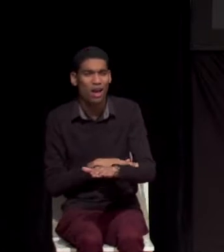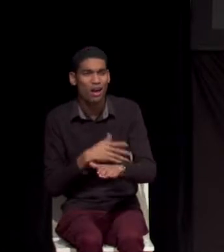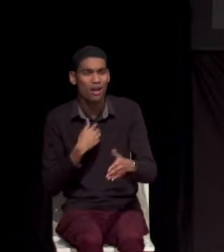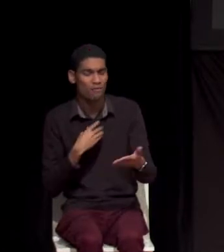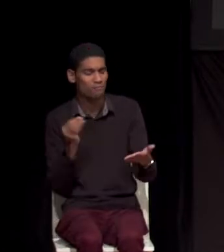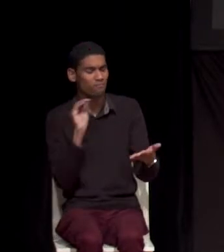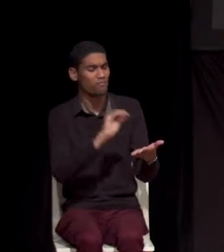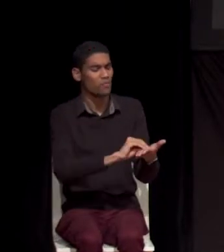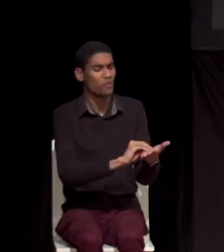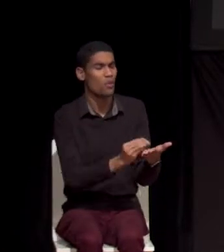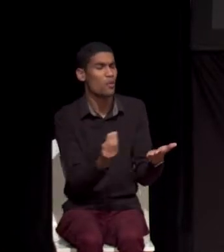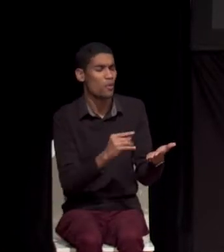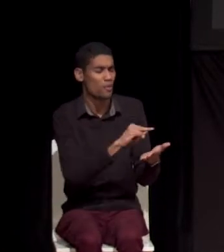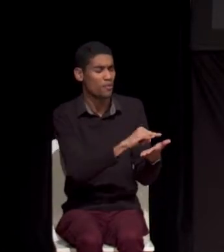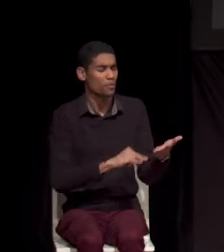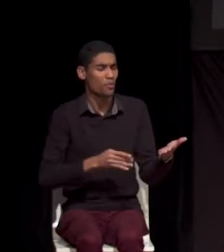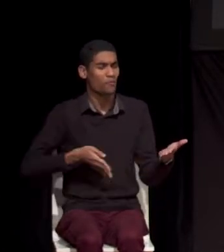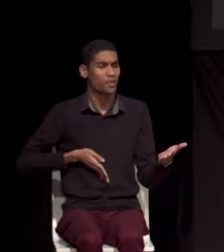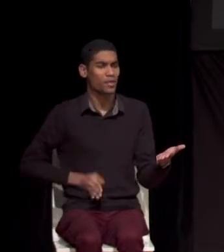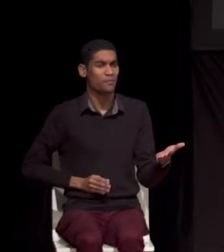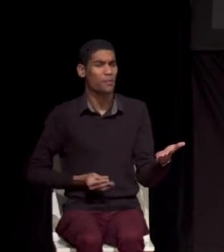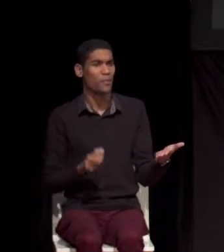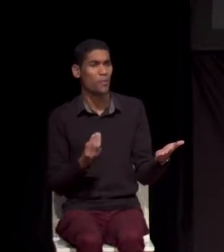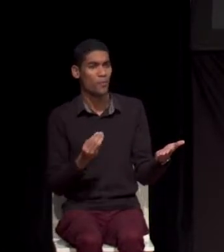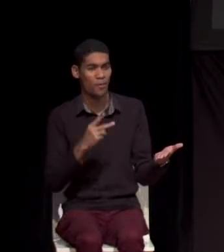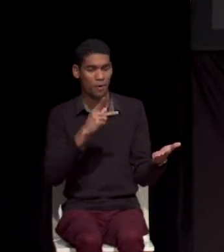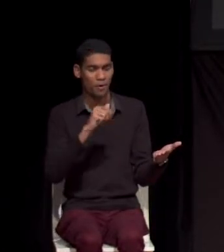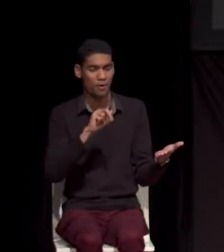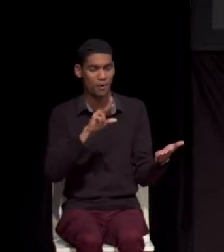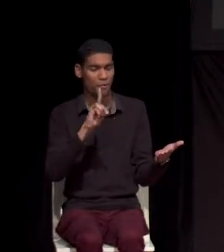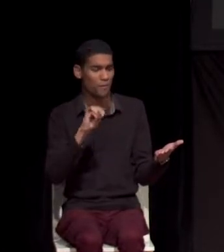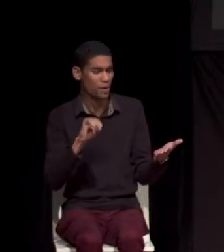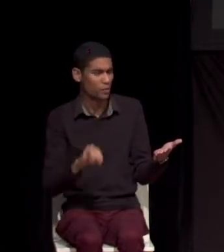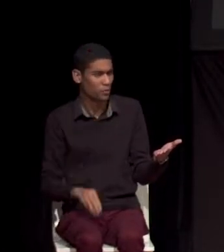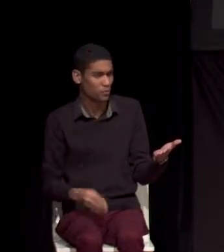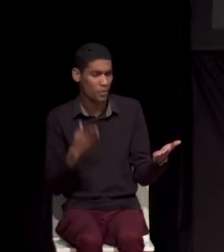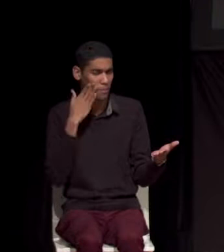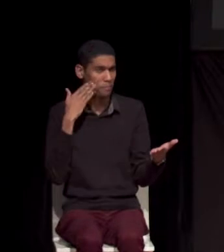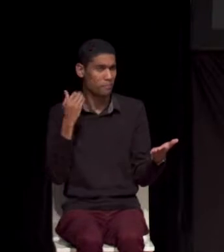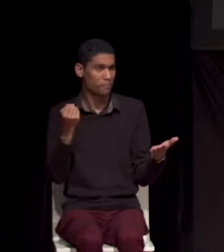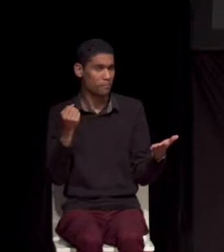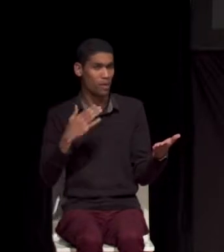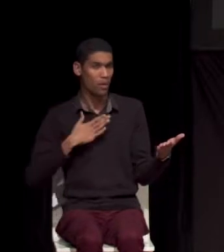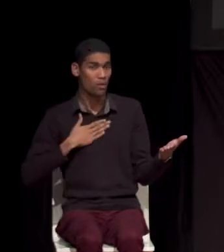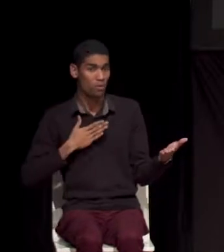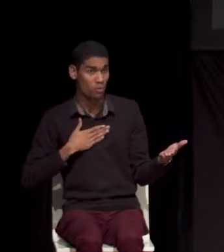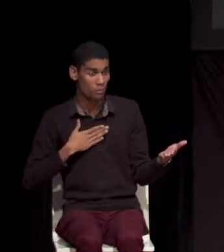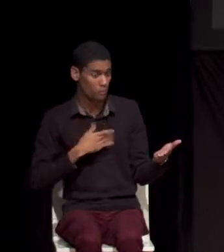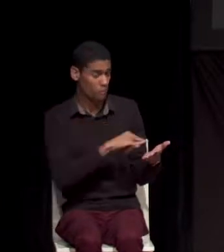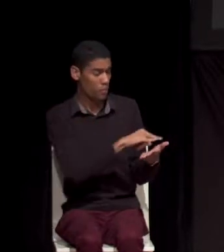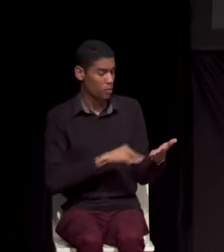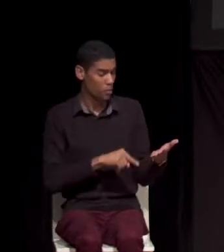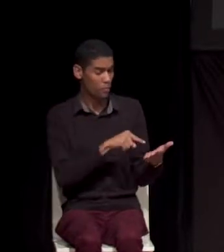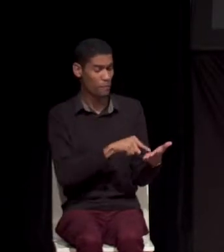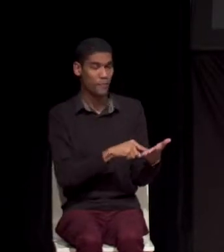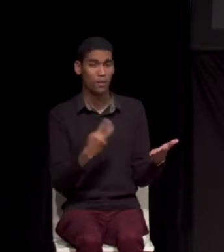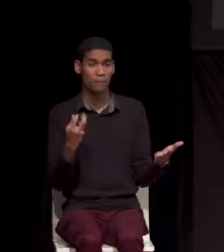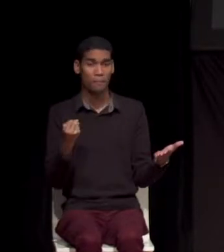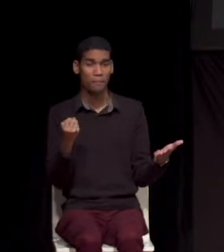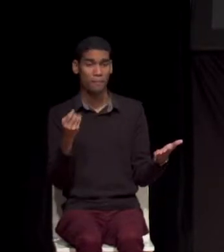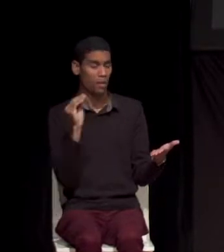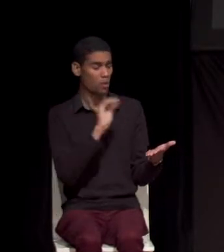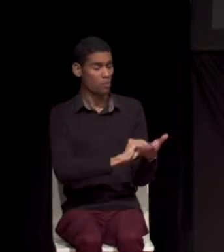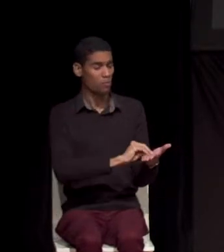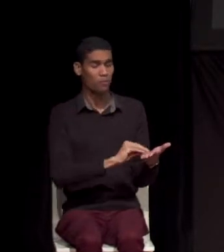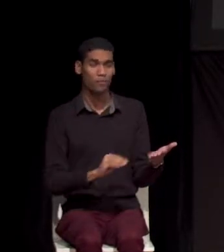como é que o registro de nascimento vai colocar parda, branca? No meu é branco. Então as pessoas também às